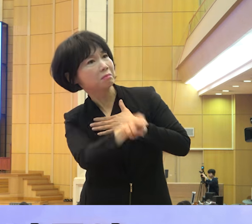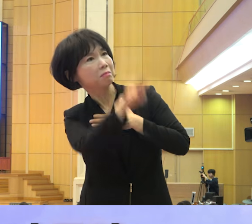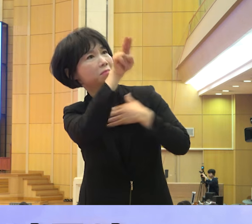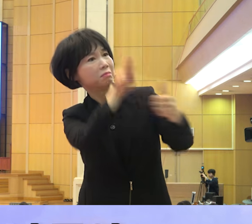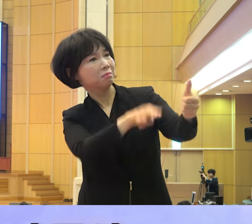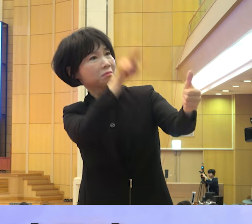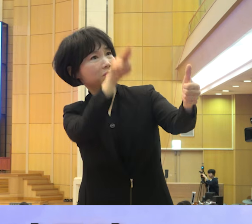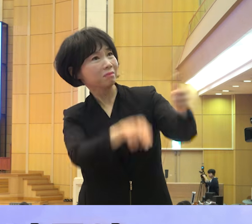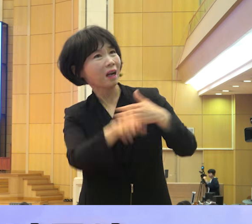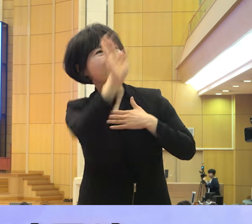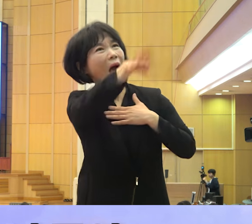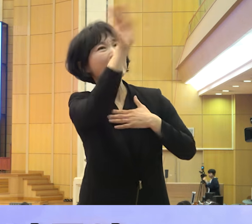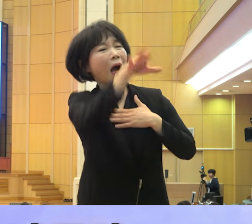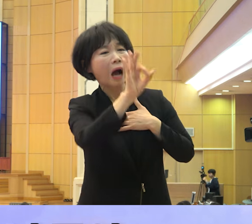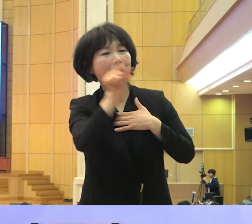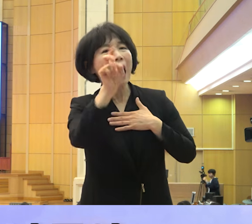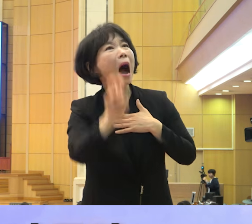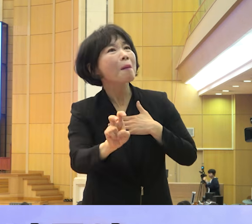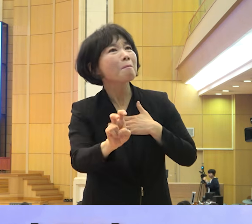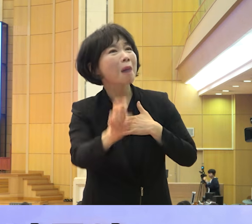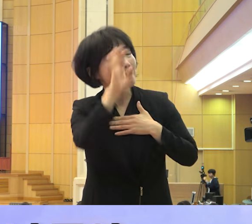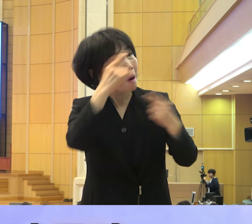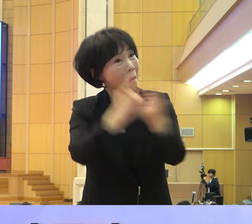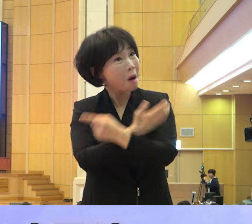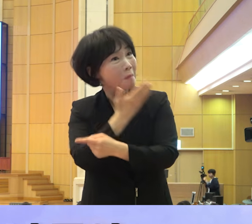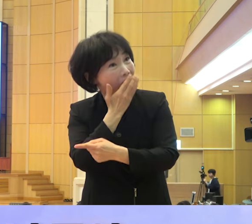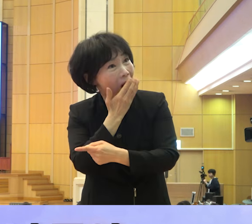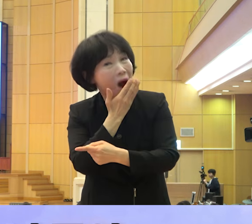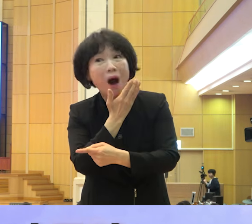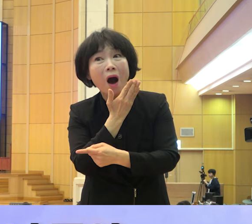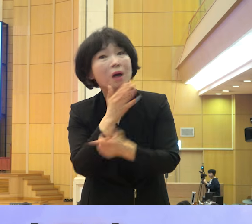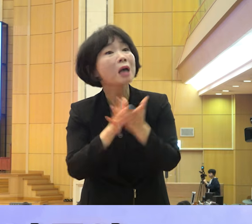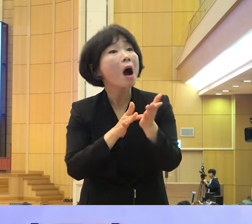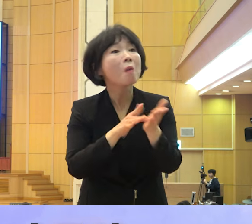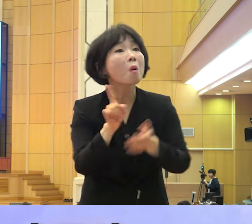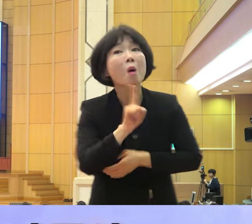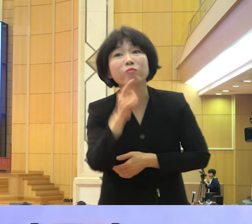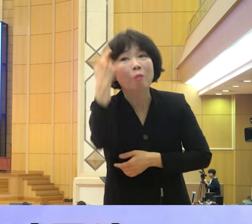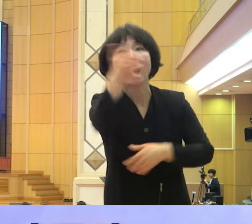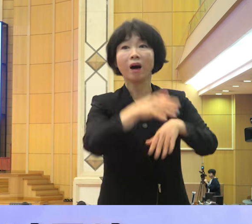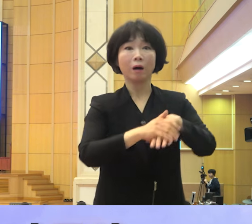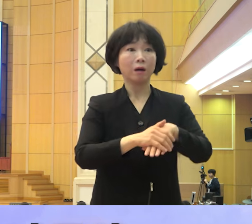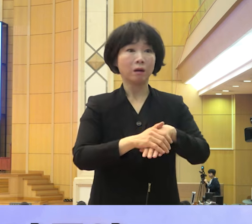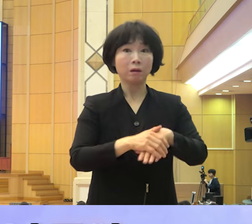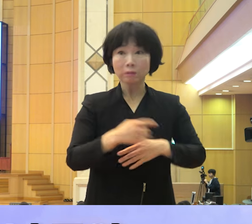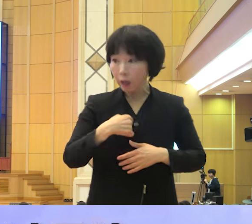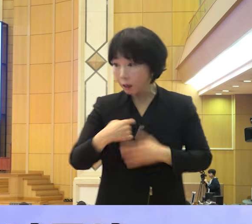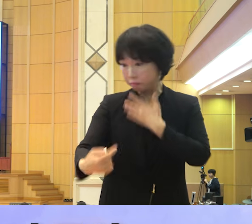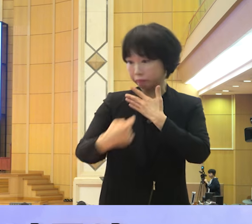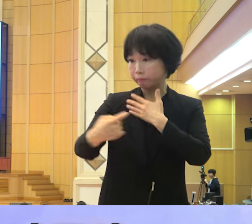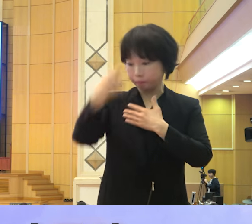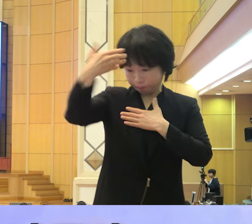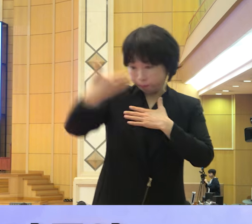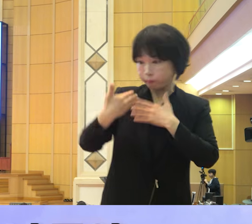암을 고치는 약이 어디 들어있는지 알아? 그러는 거야. 의사 생활하면서도